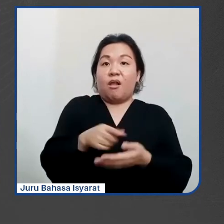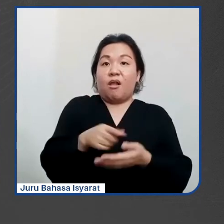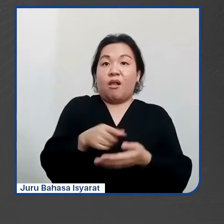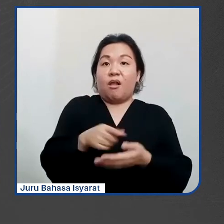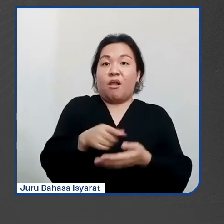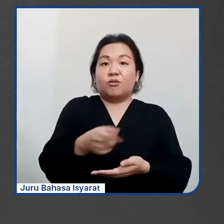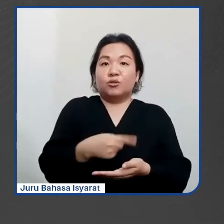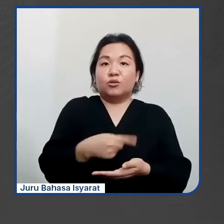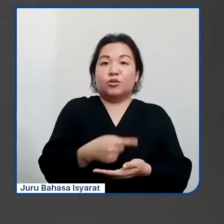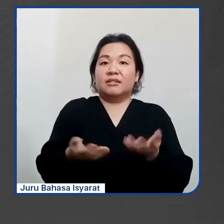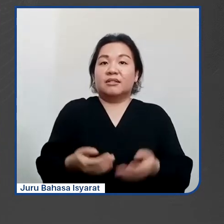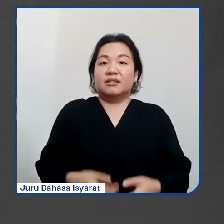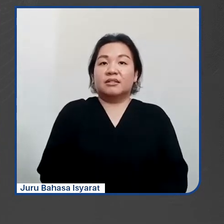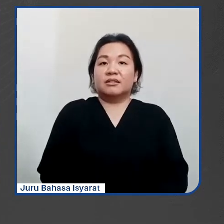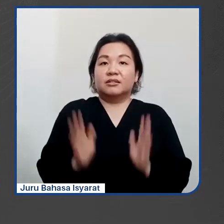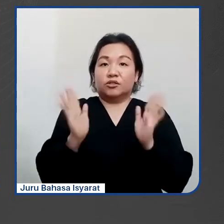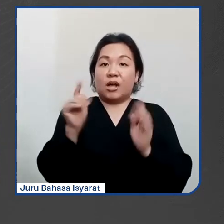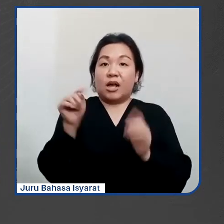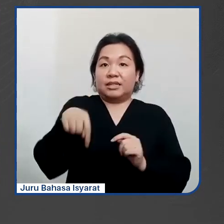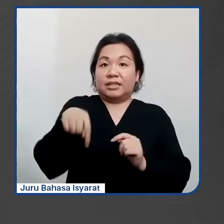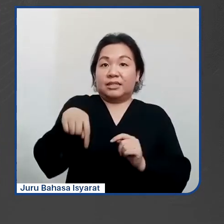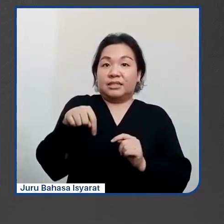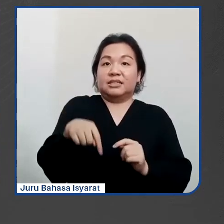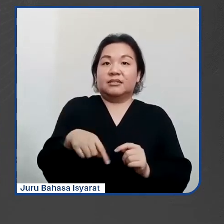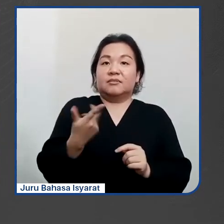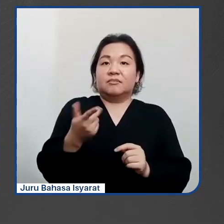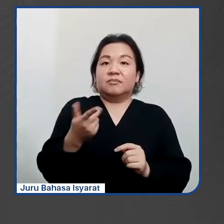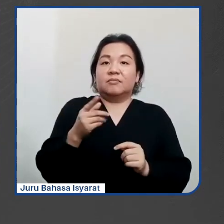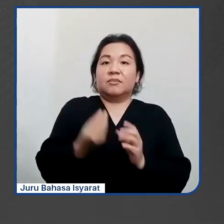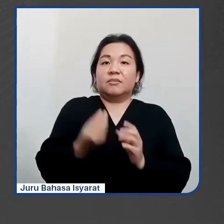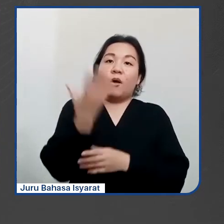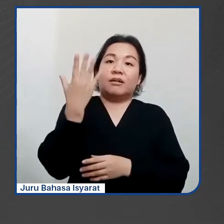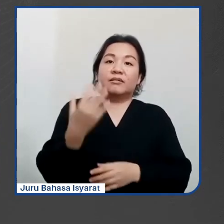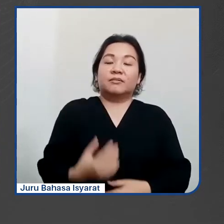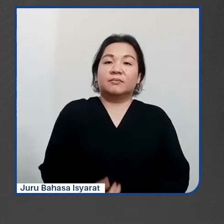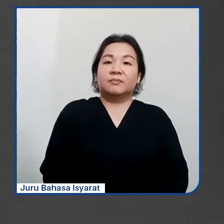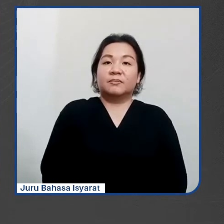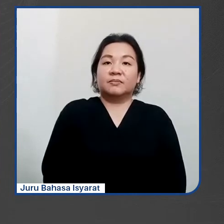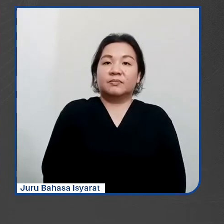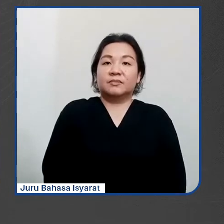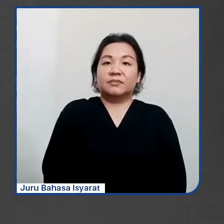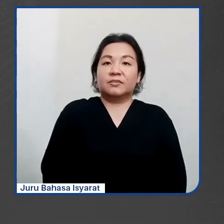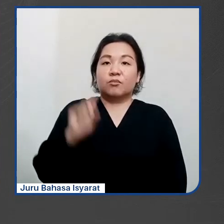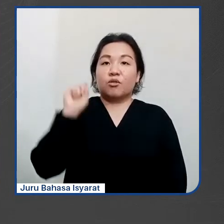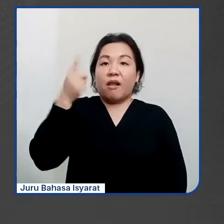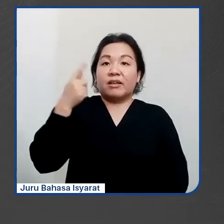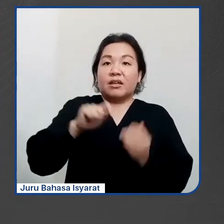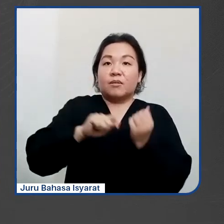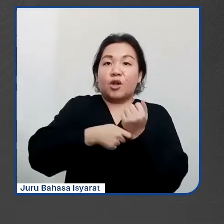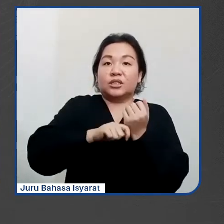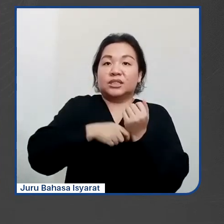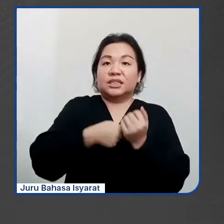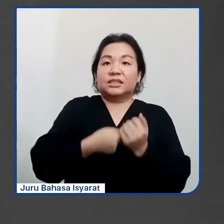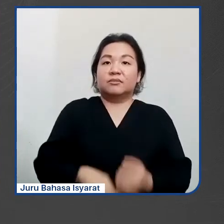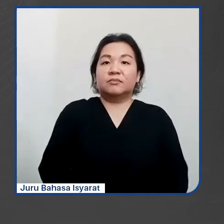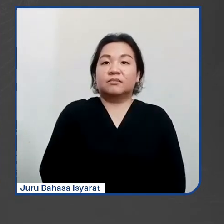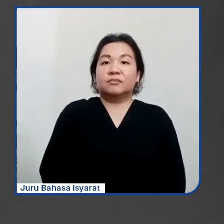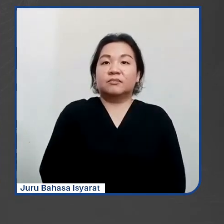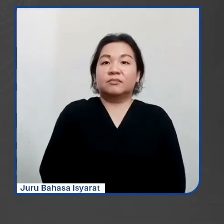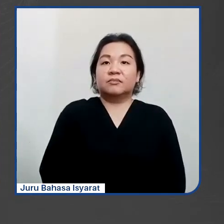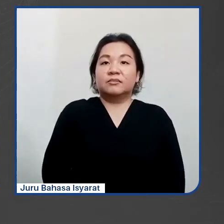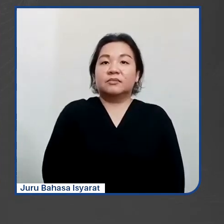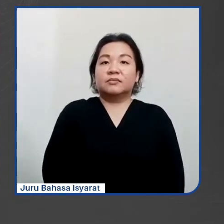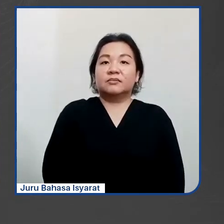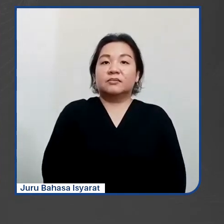akan dirilis atau mulai diproduksi. Dan sebelum aku produksi dan rilis